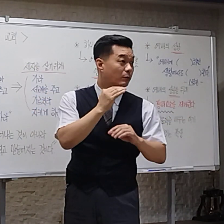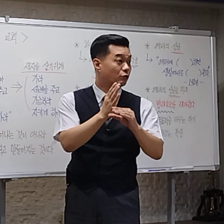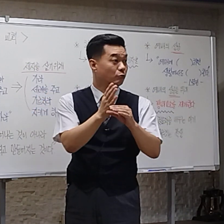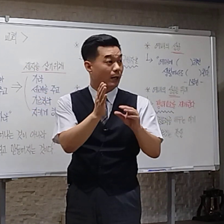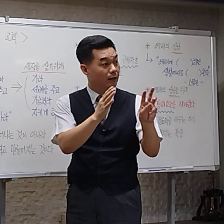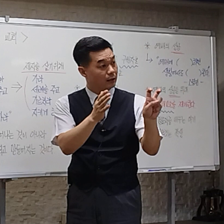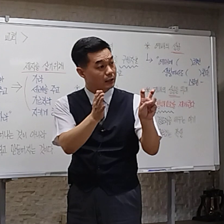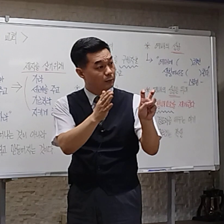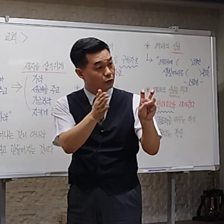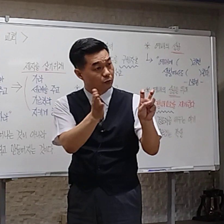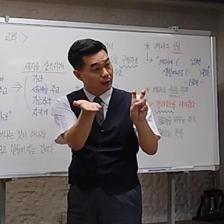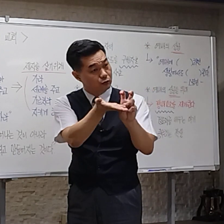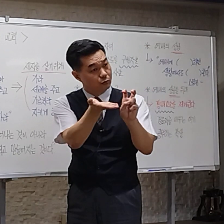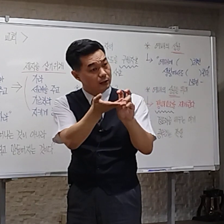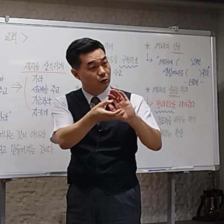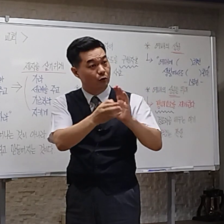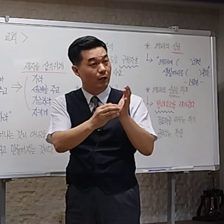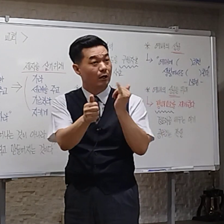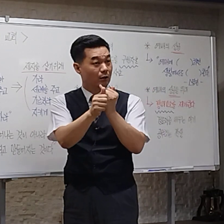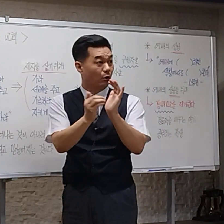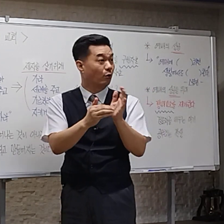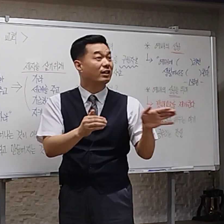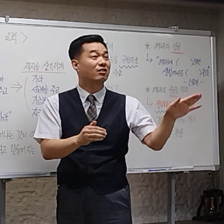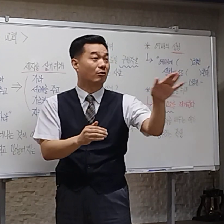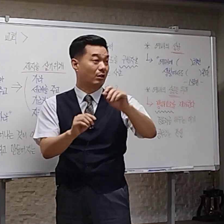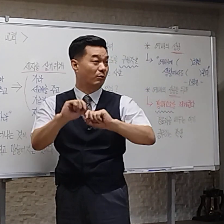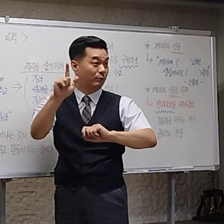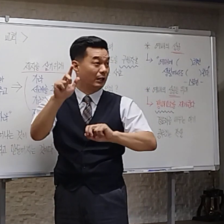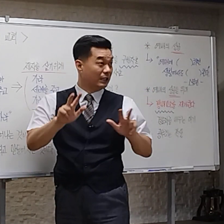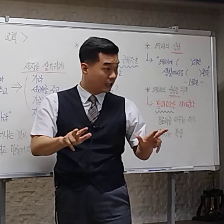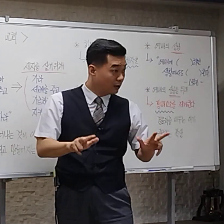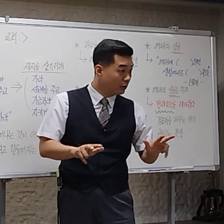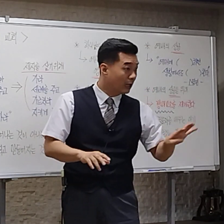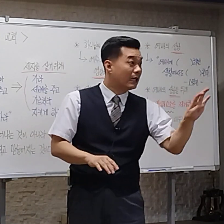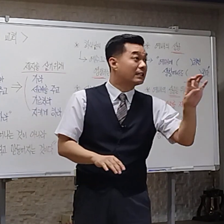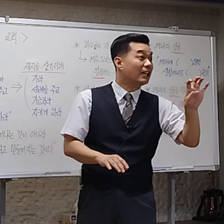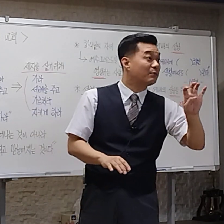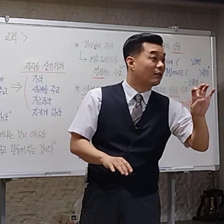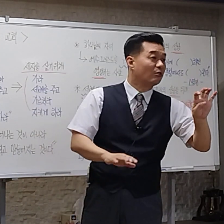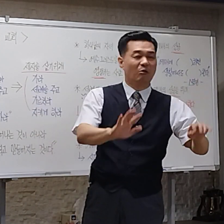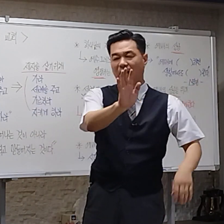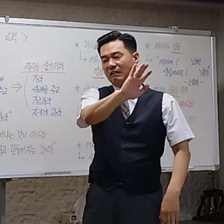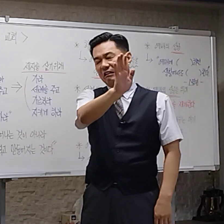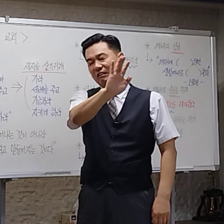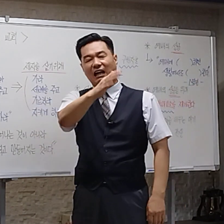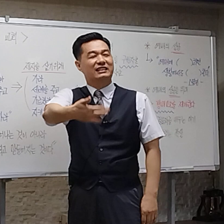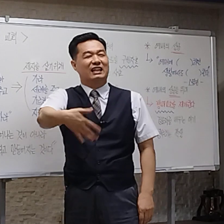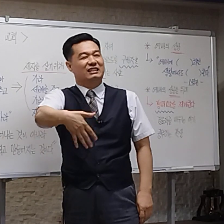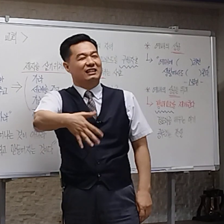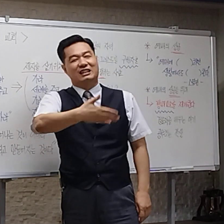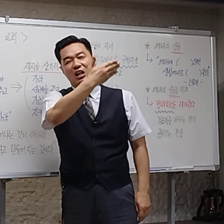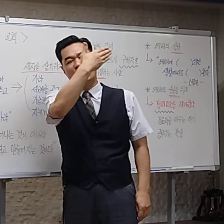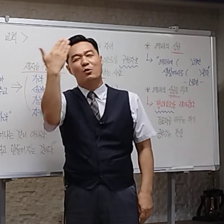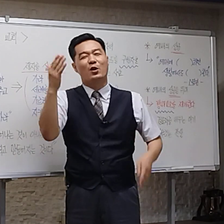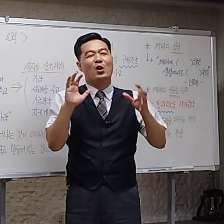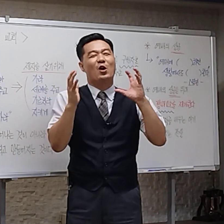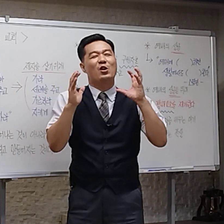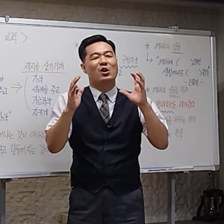20대 중반 정도에 결혼을 했어요. 대부분. 지금은 40이 돼도 아직 젊어요,